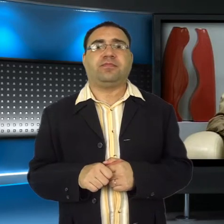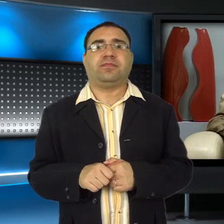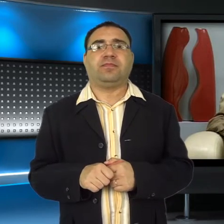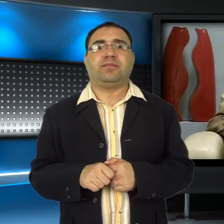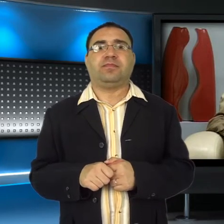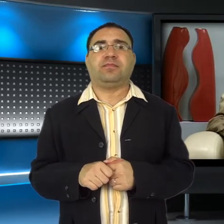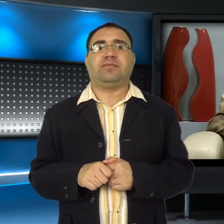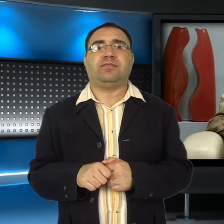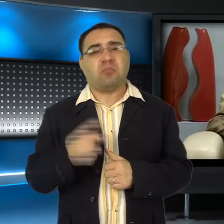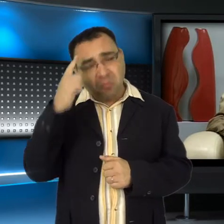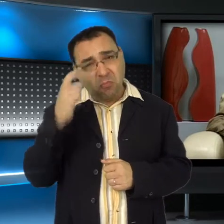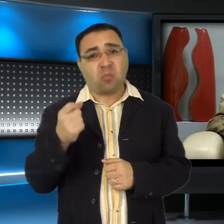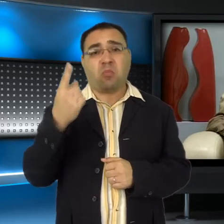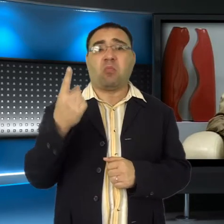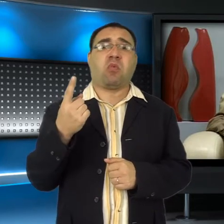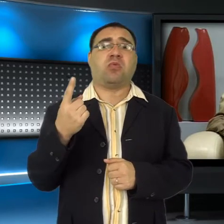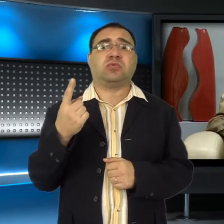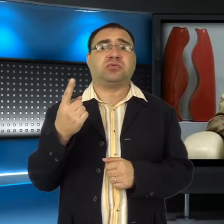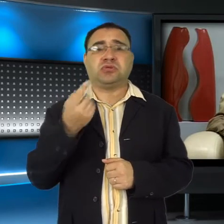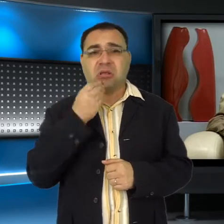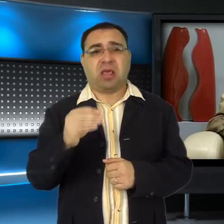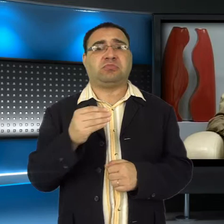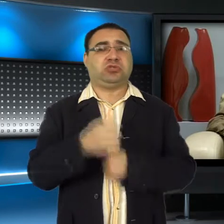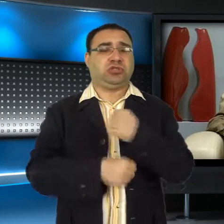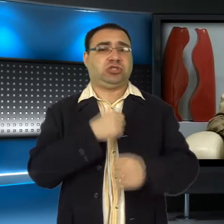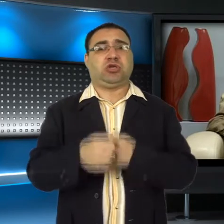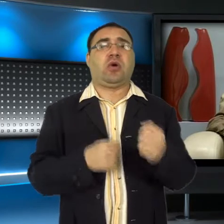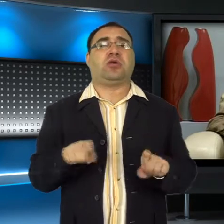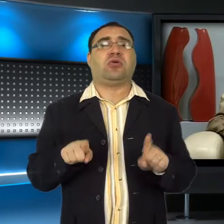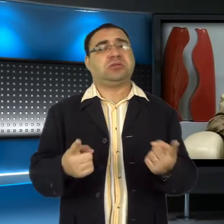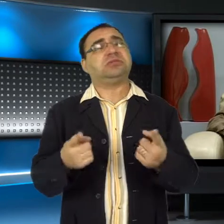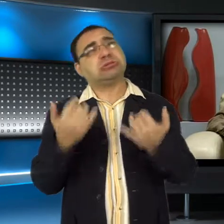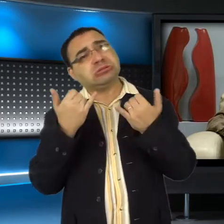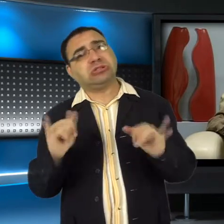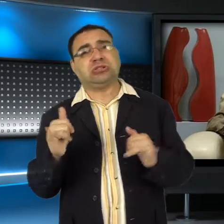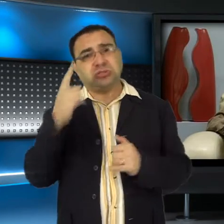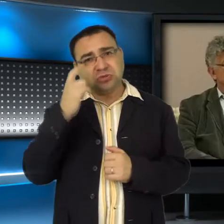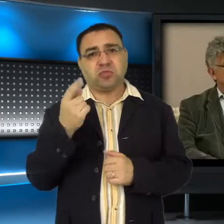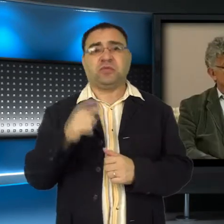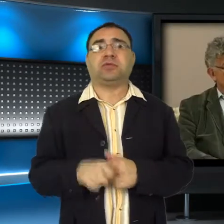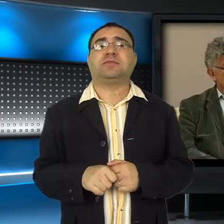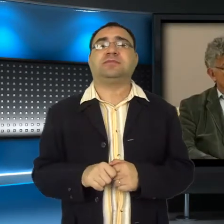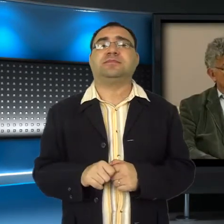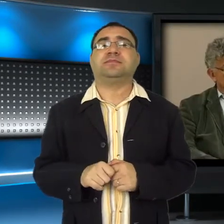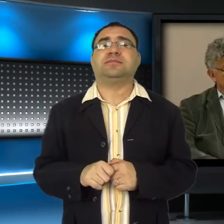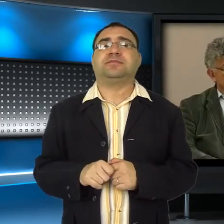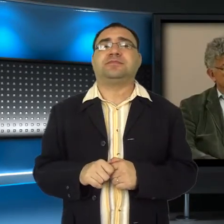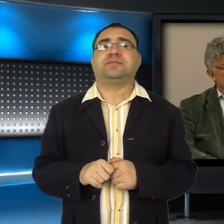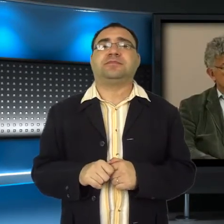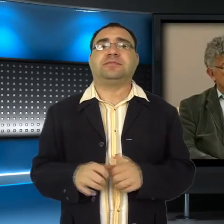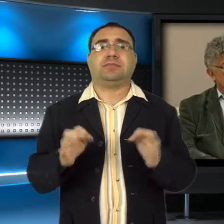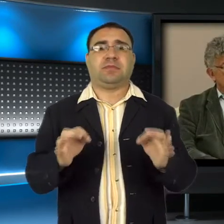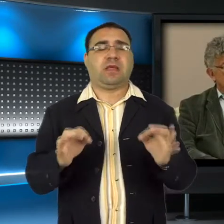jedna z recept na lepsze funkcjonowanie organizacji? Czy masz jeszcze jakieś inne recepty? Ja bym uważał, że w tej chwili